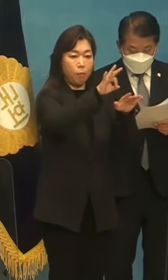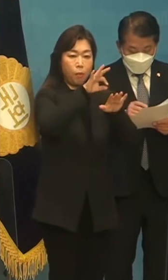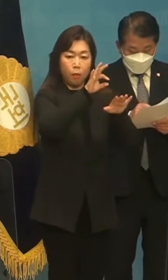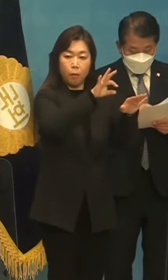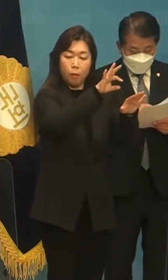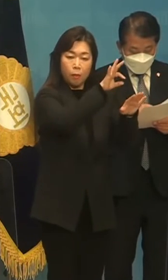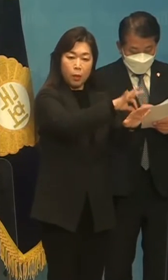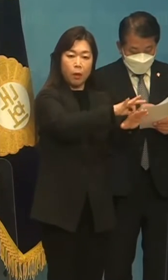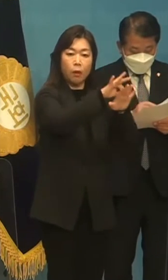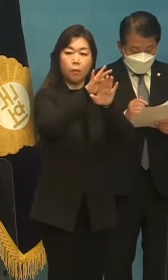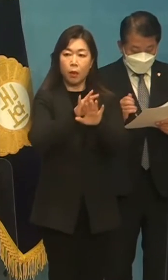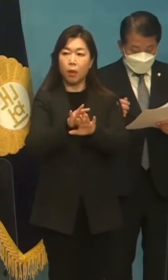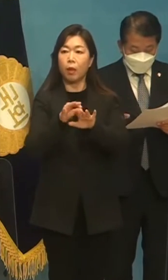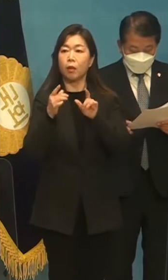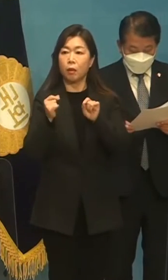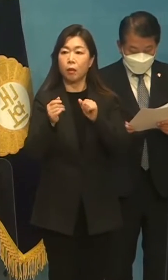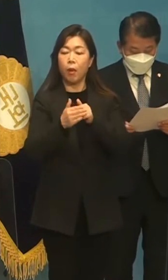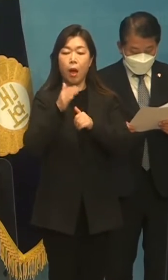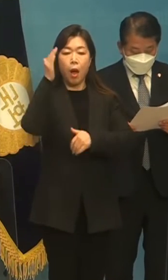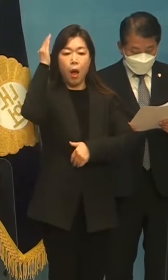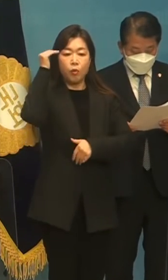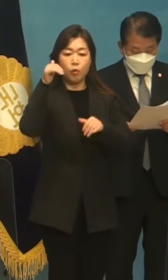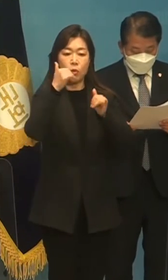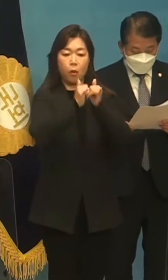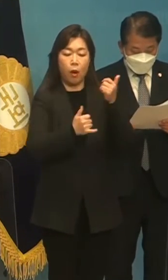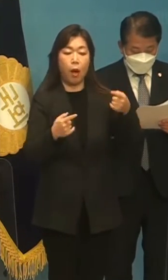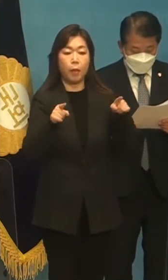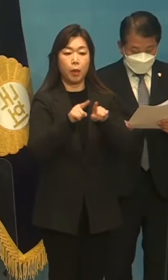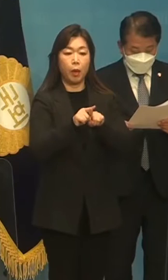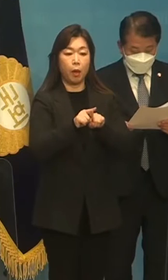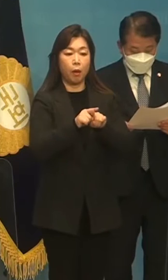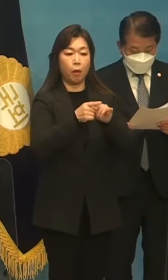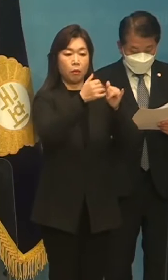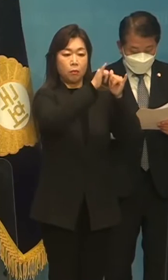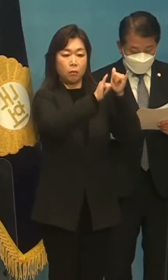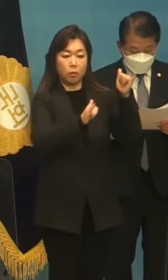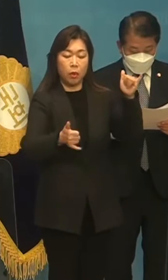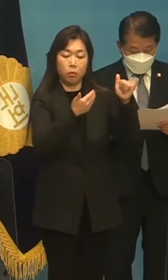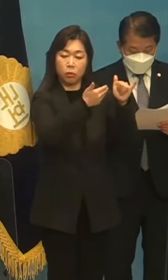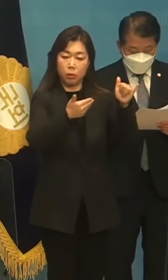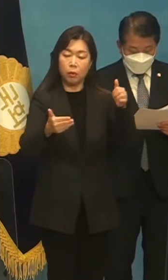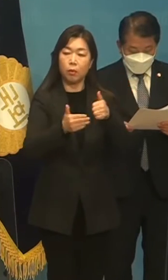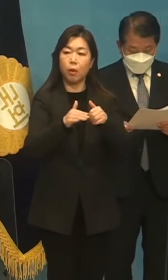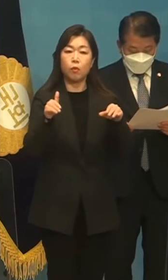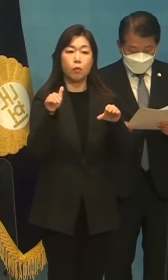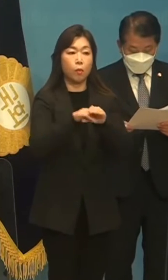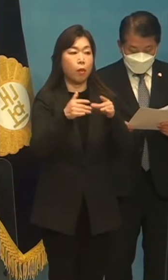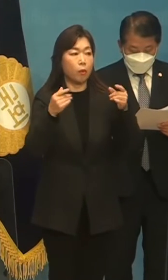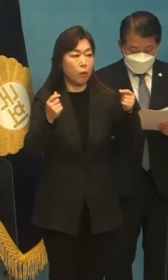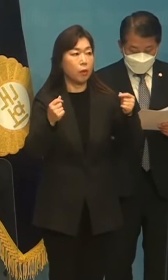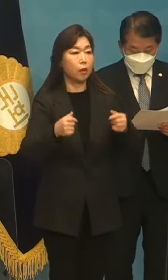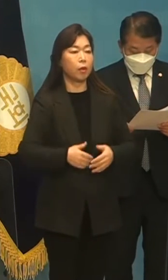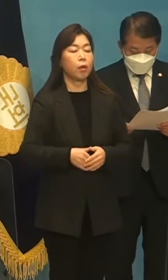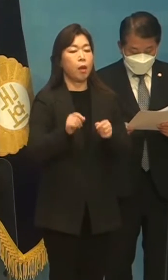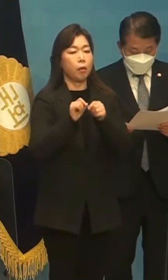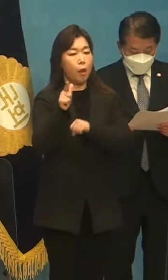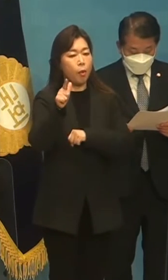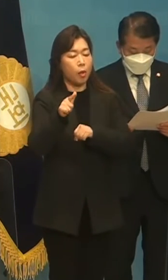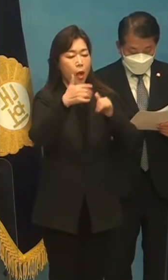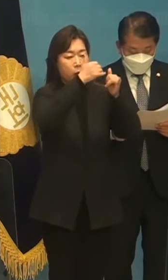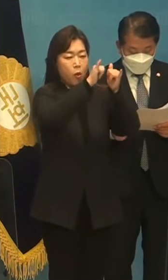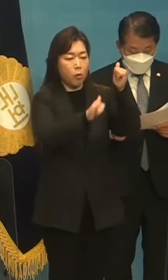역사와 함께해온 종교가 바로 불교이고 그래서 대부분의 역사